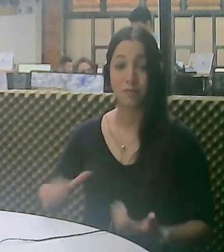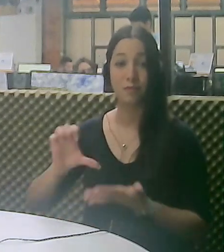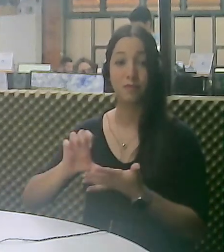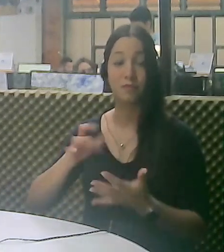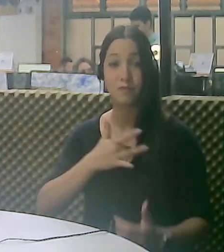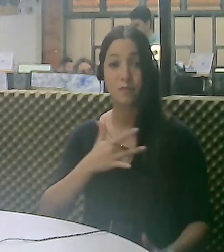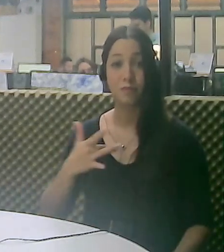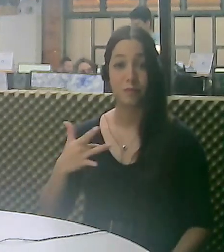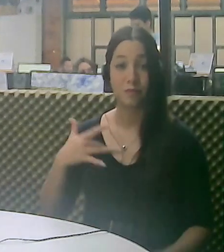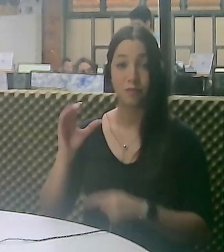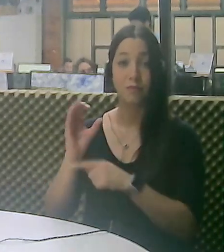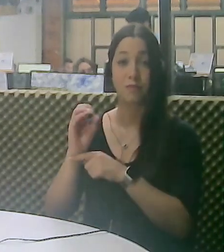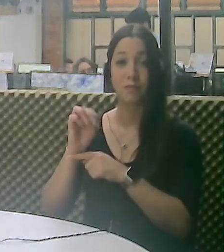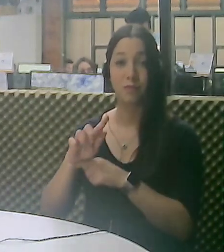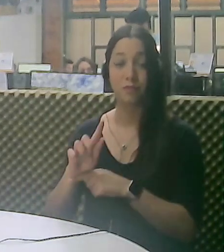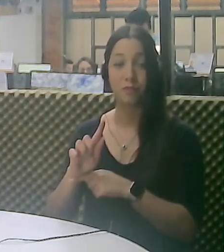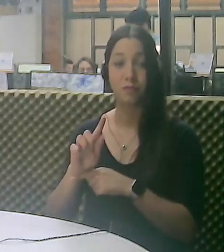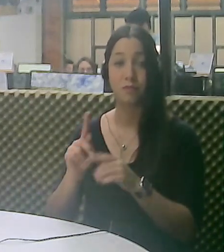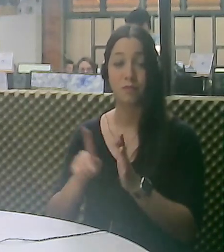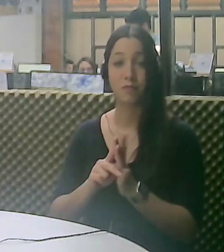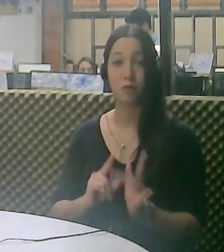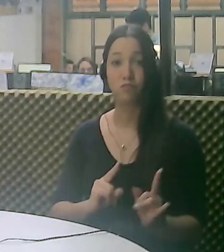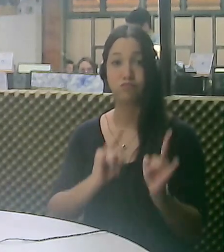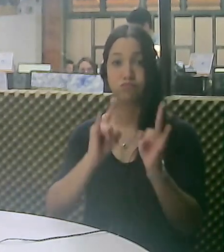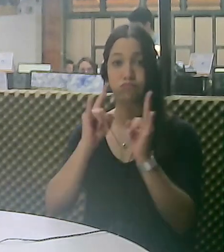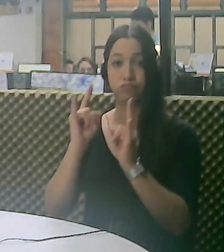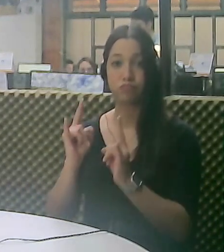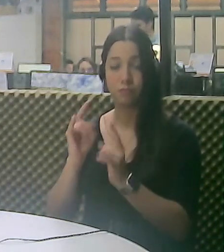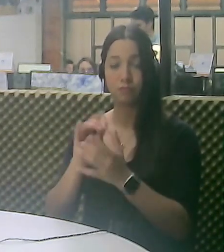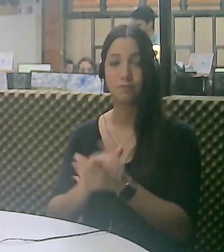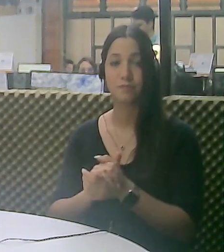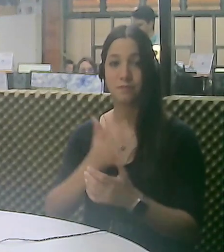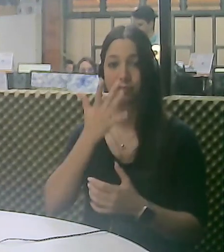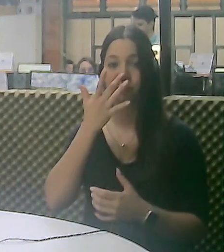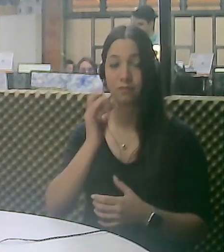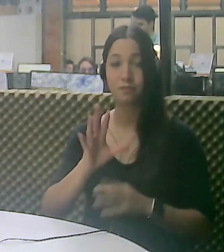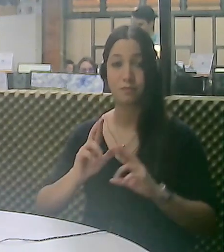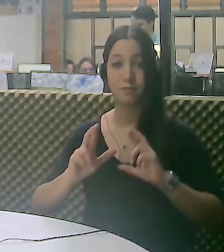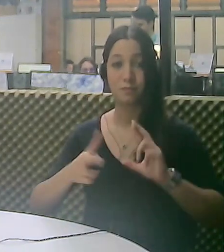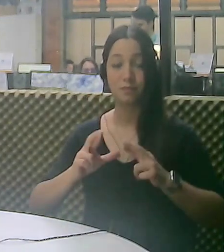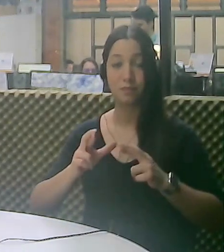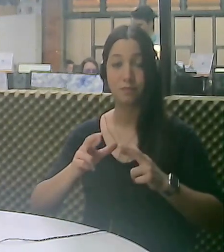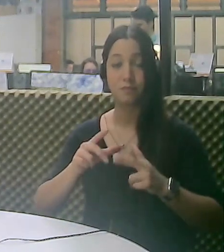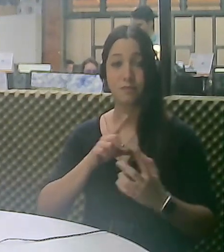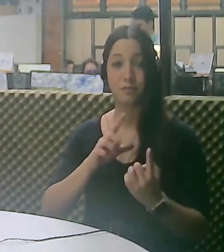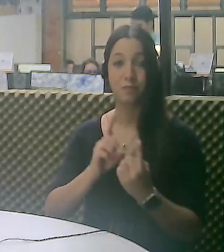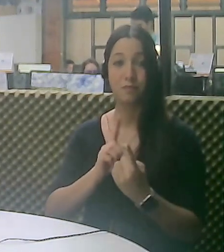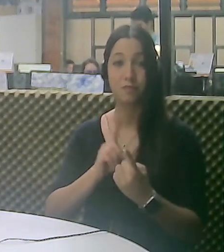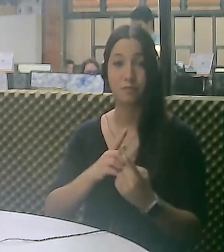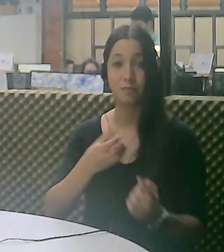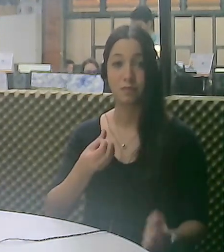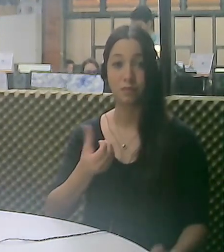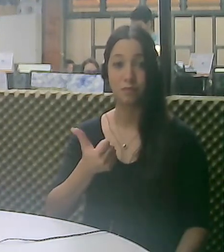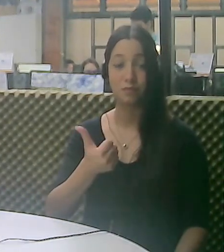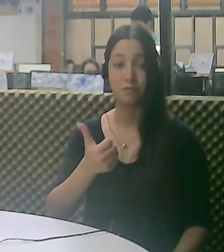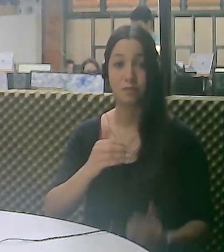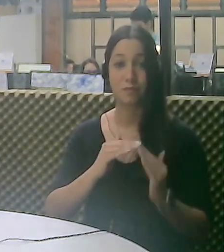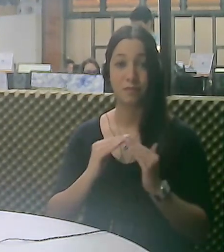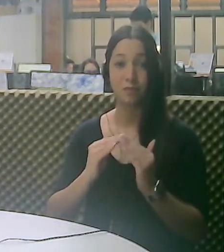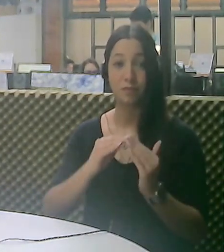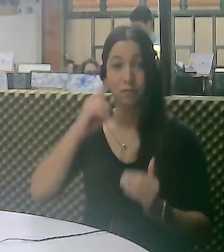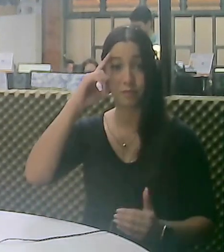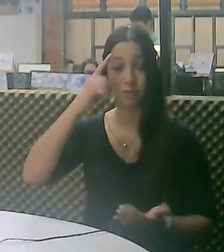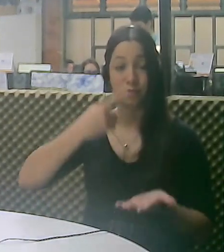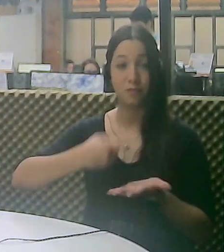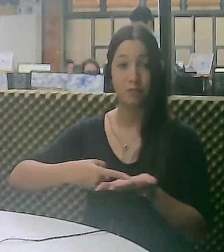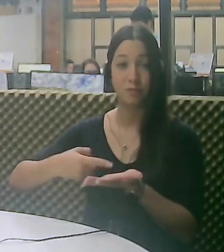saúde, ONGs e condomínios. O serviço de coleta seletiva em Uberlândia atende 61 bairros em dias